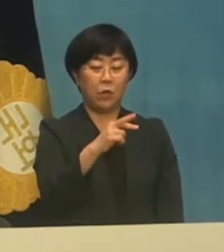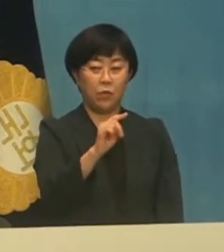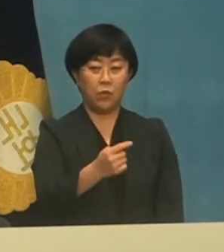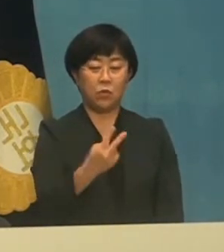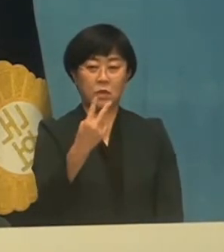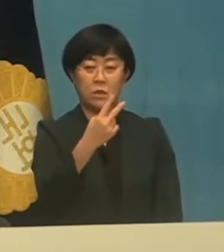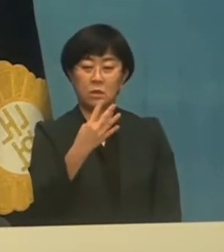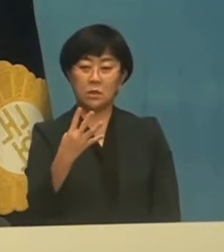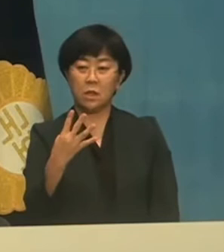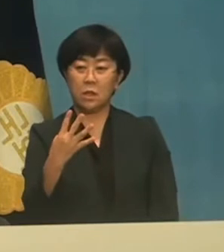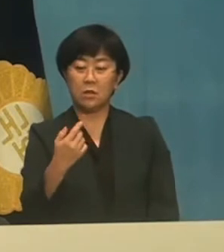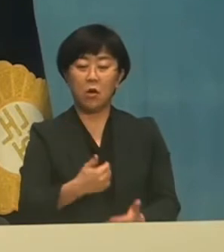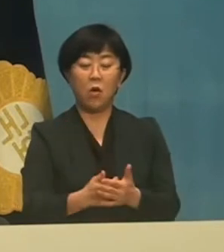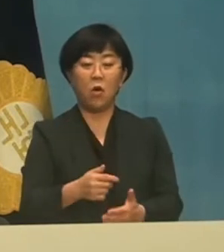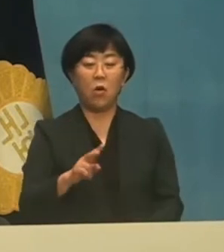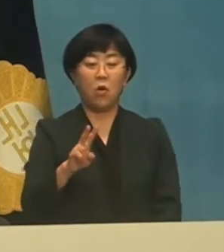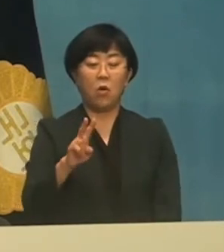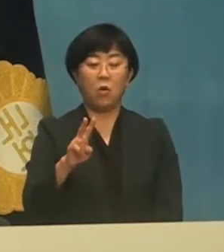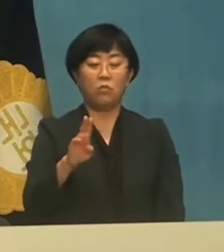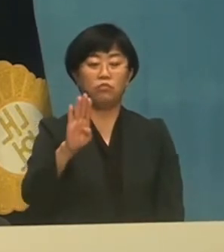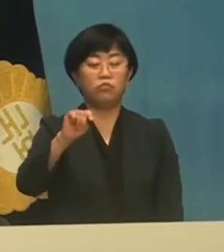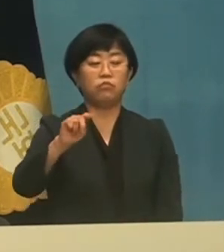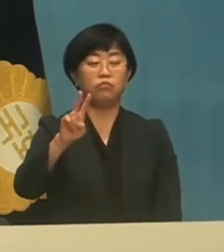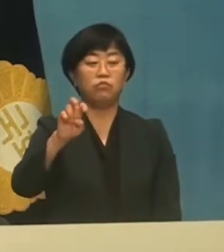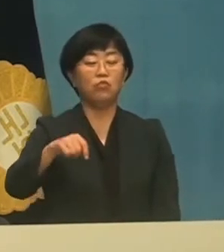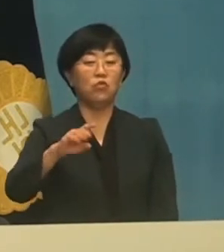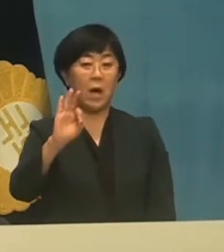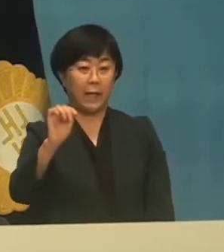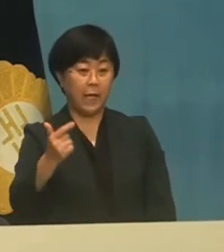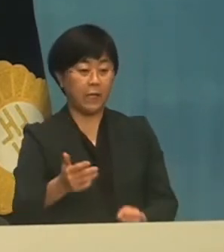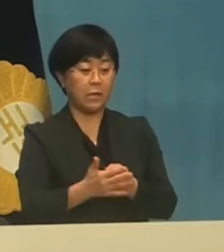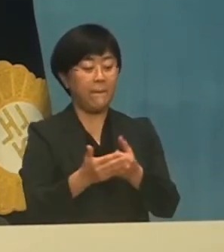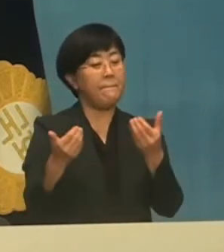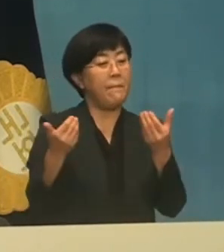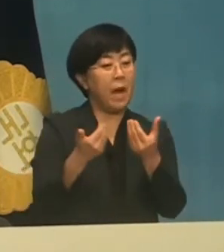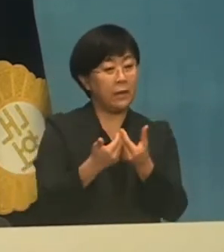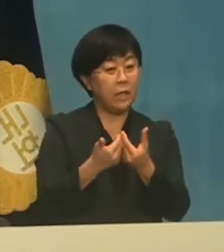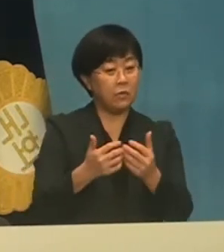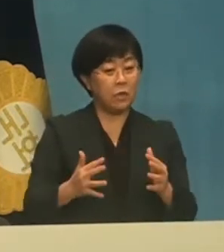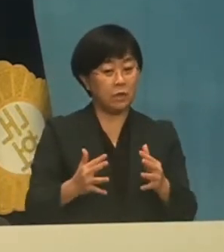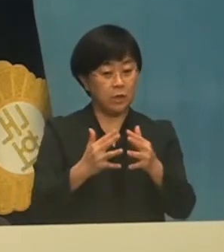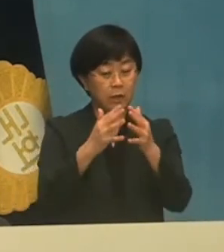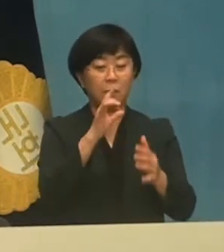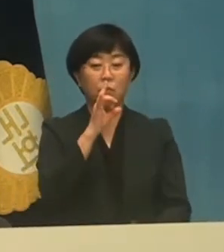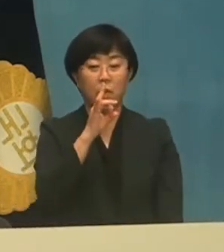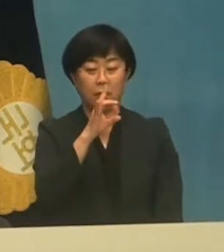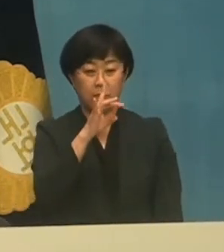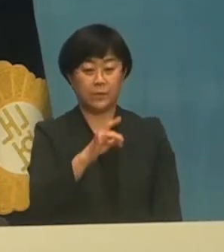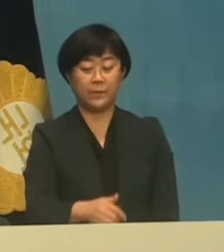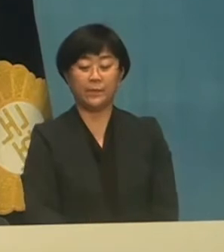2003년도에 4년에 걸쳐 부안에서 지역 주민들의 저항으로 핵폐기장 건설 시도가 무산되었지만